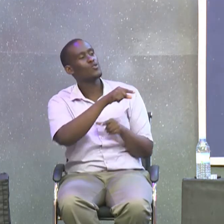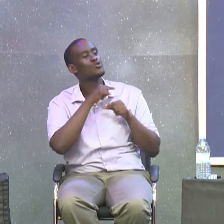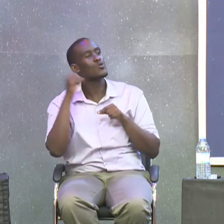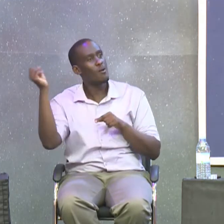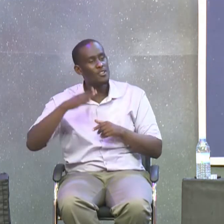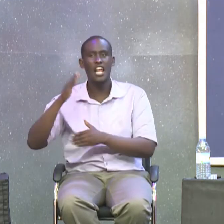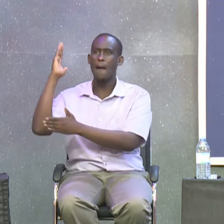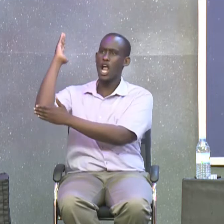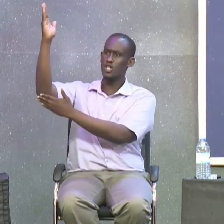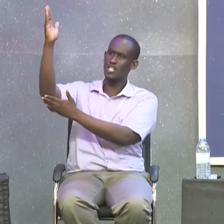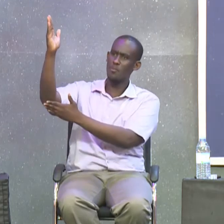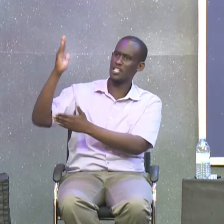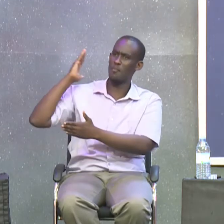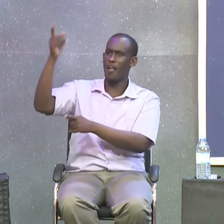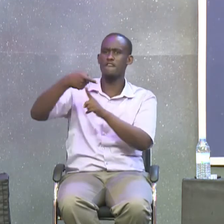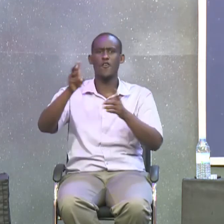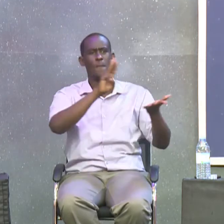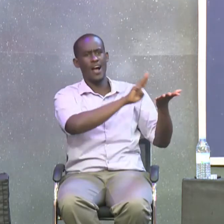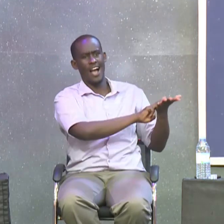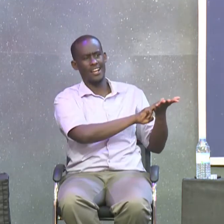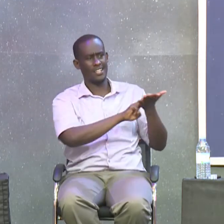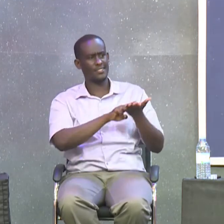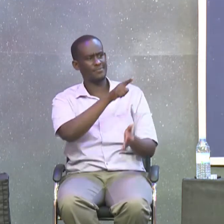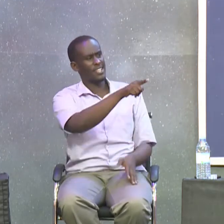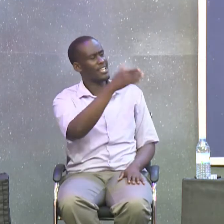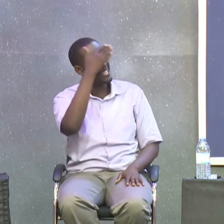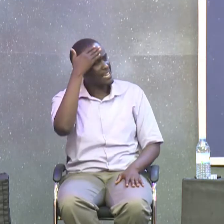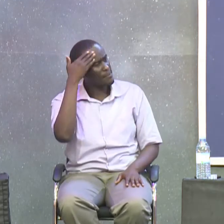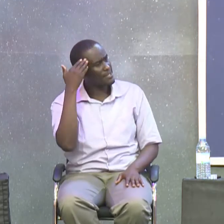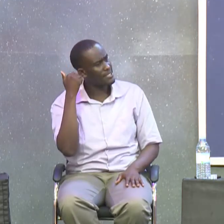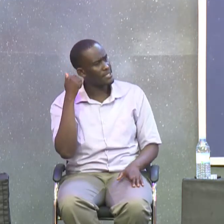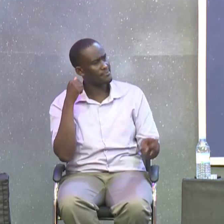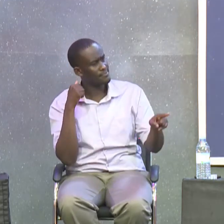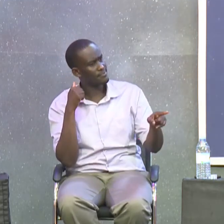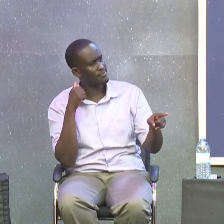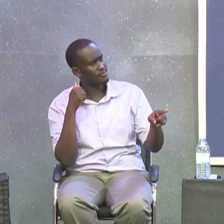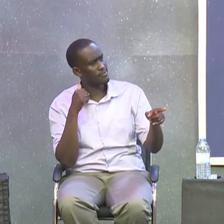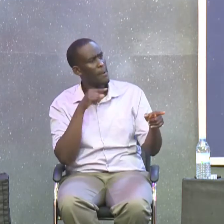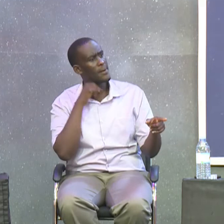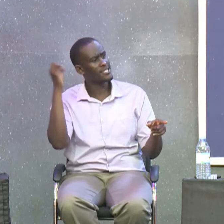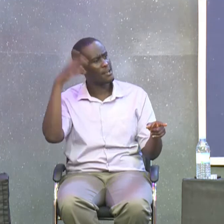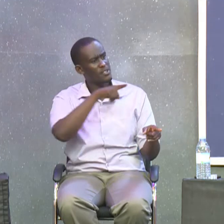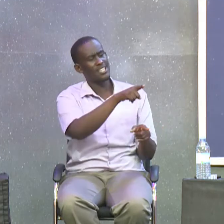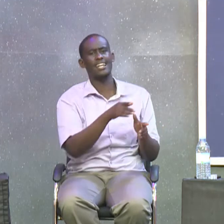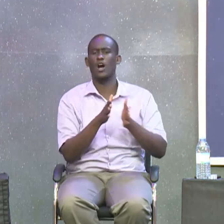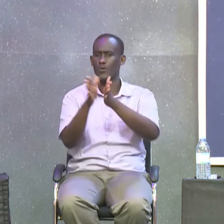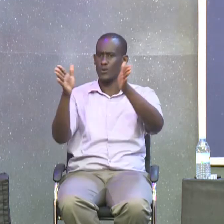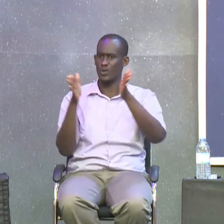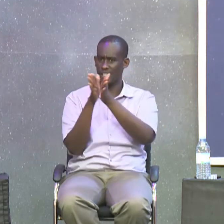yonna okuviira ddala ku mande so mpozi kye neerabidde olaba nga bwe